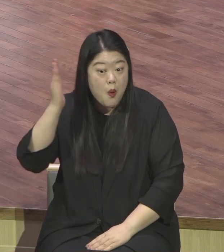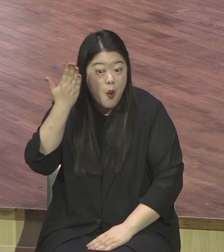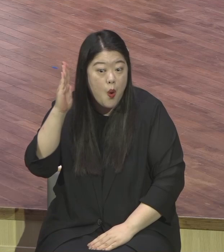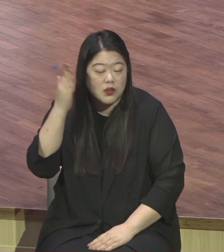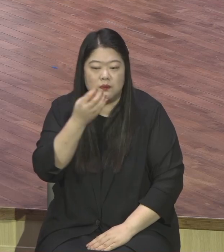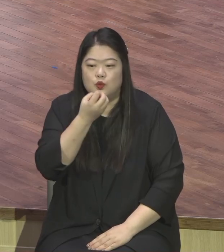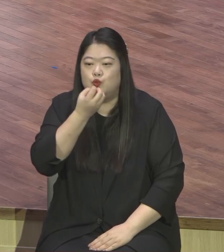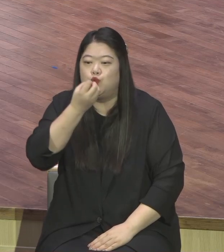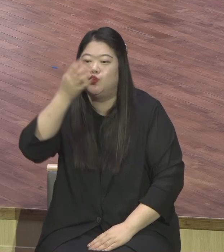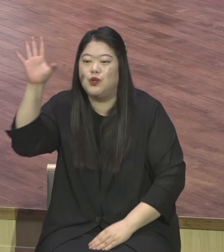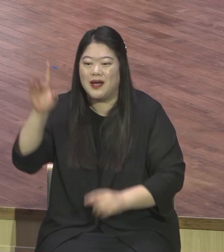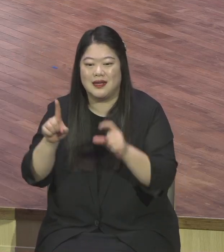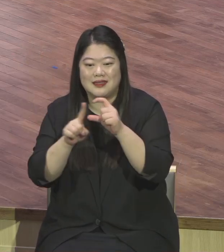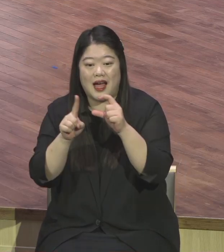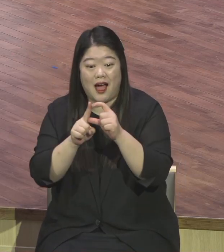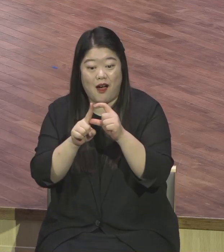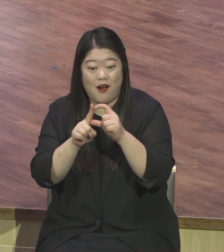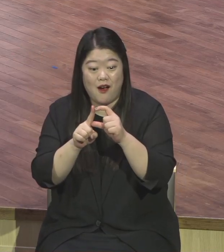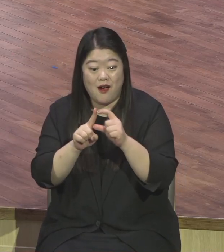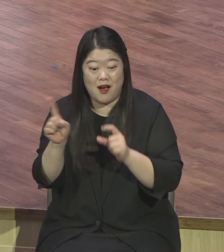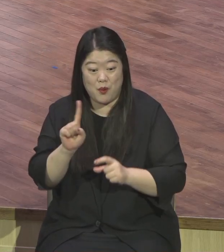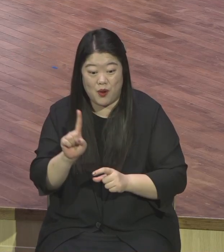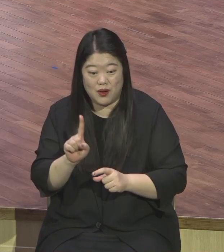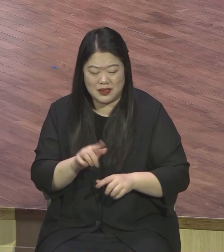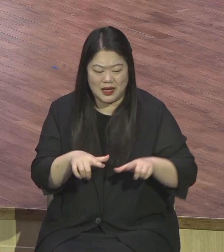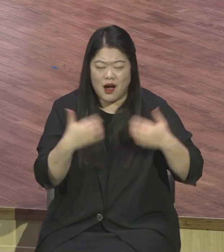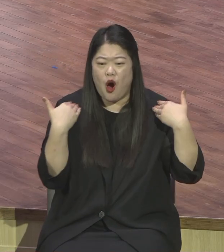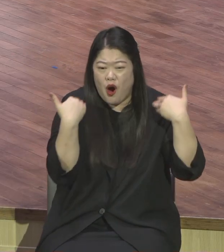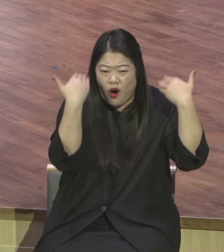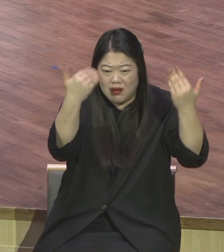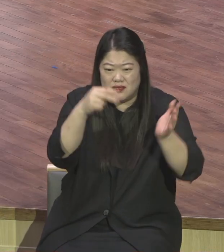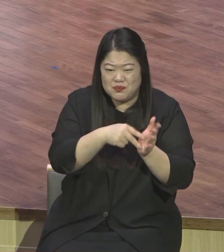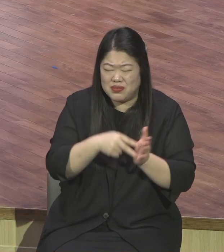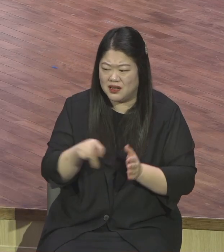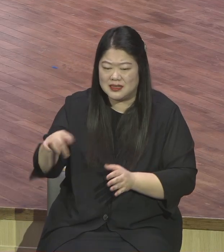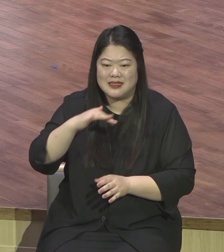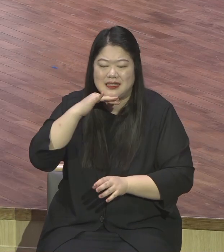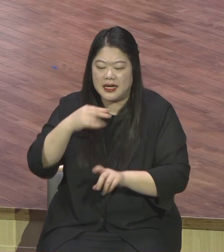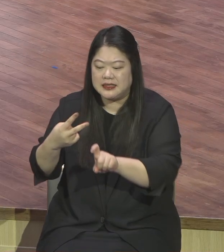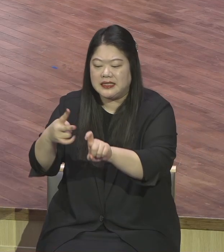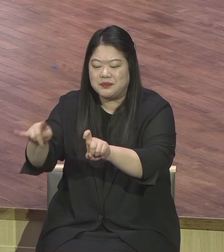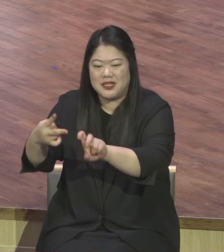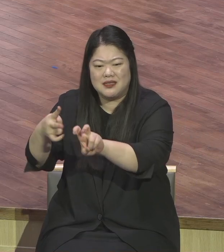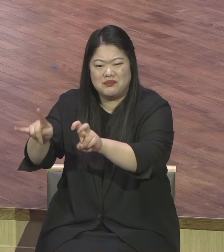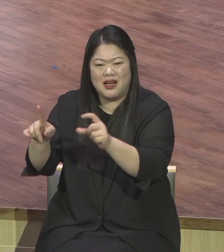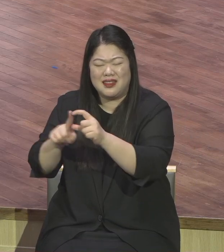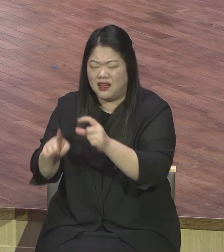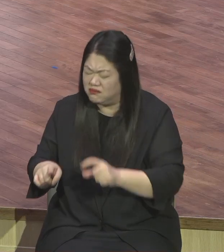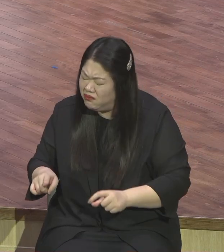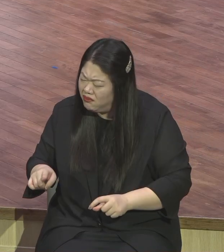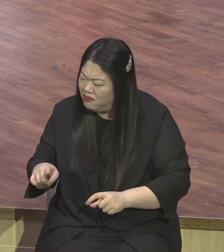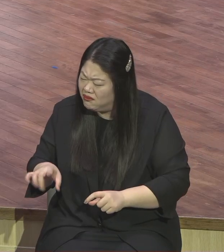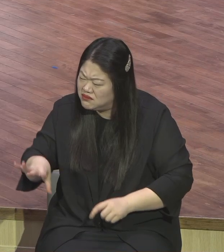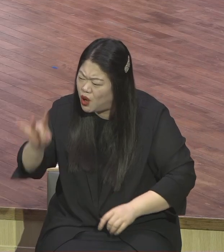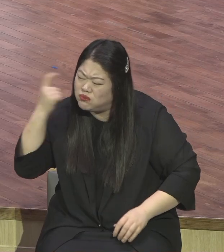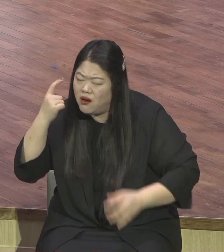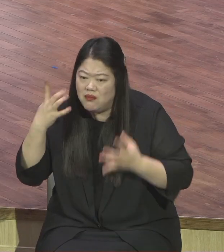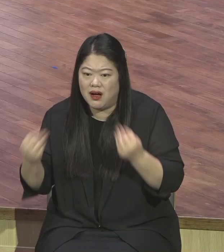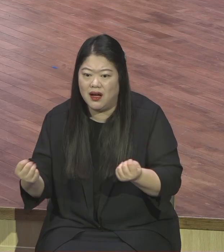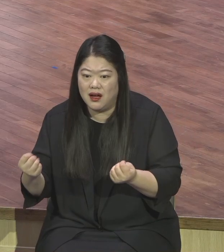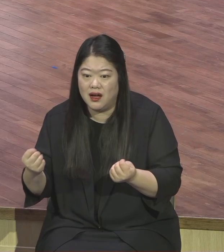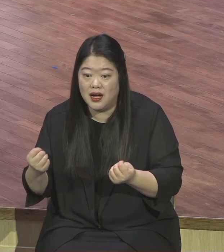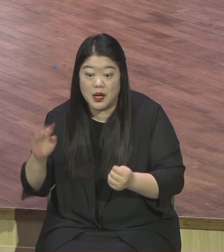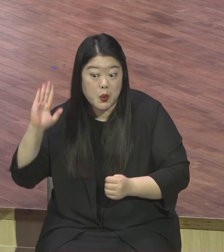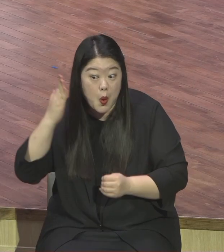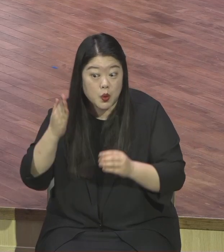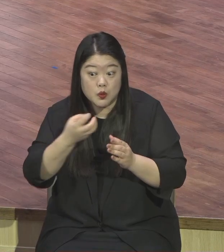그렇게 기성세대들이 이해할 수 없는 그런 표현들을 많이 썼는데 그중에 찐이란 말을 그렇게 많이